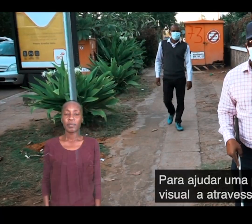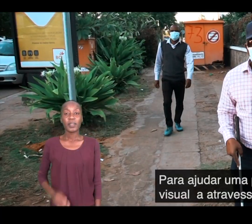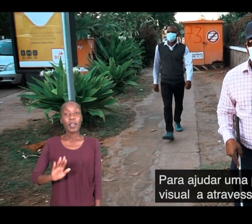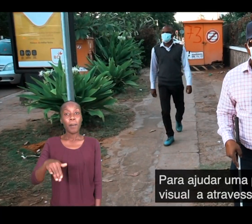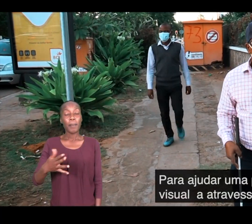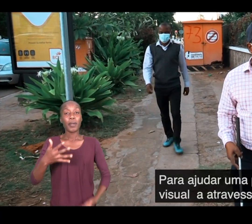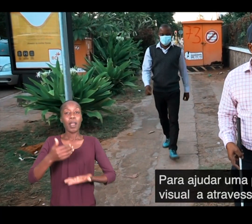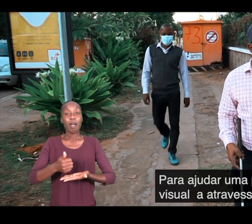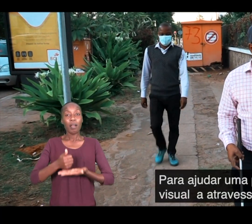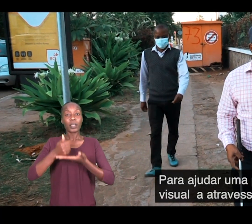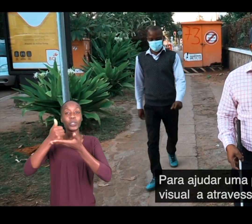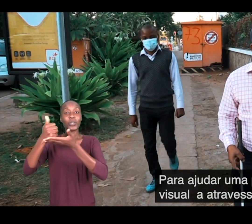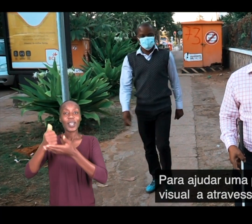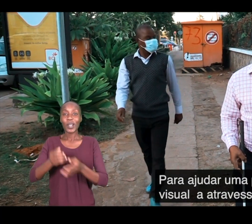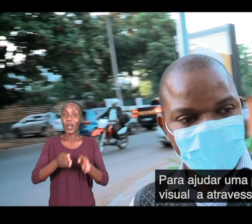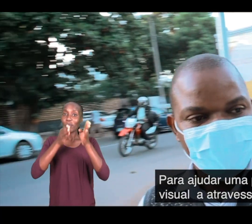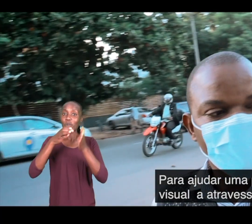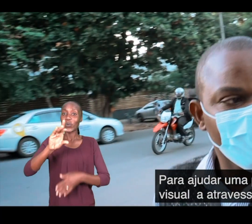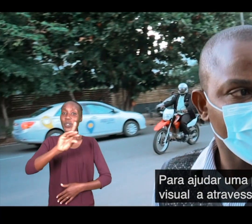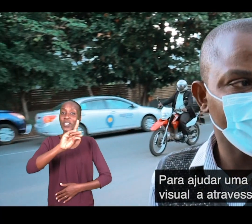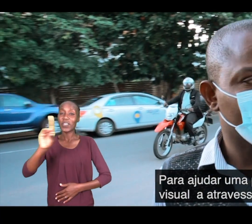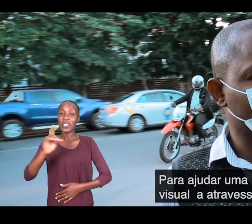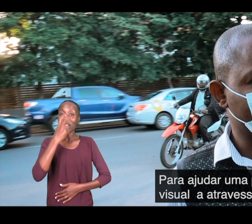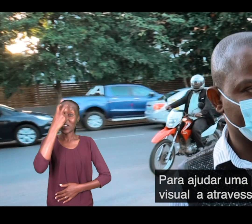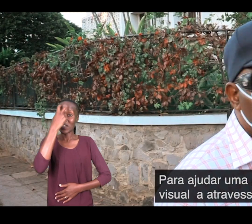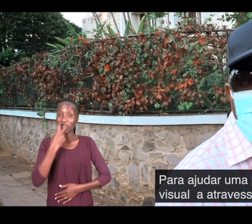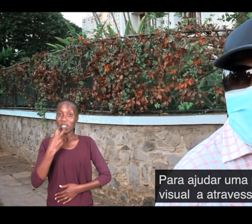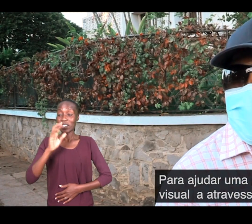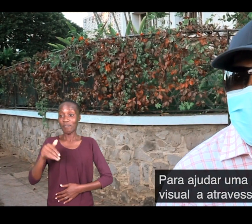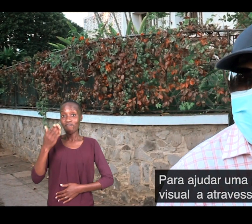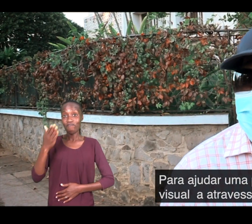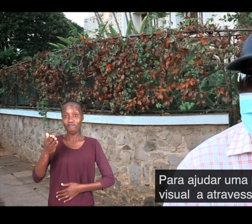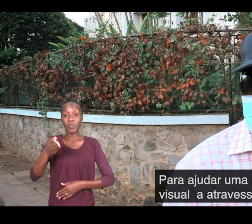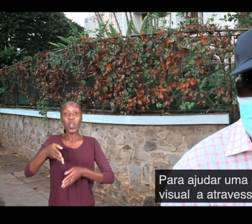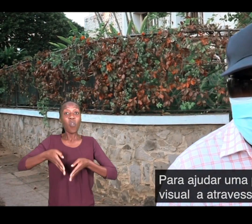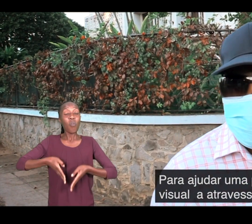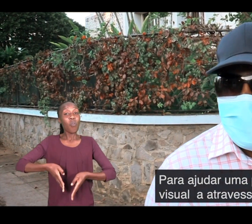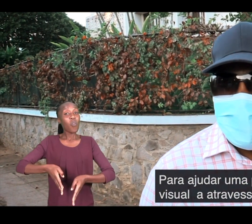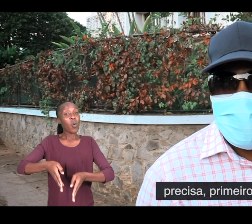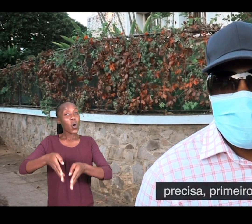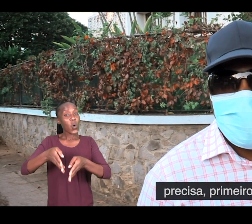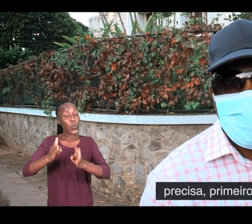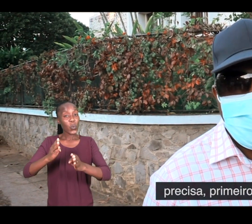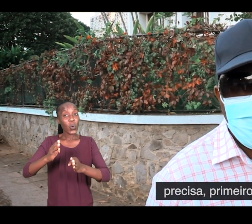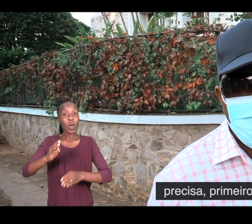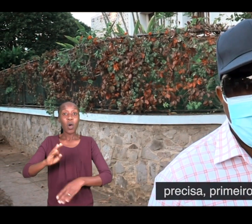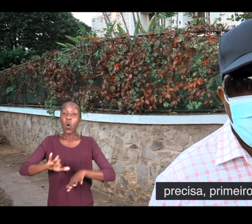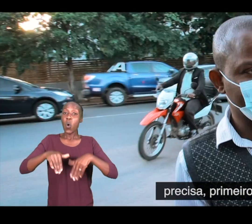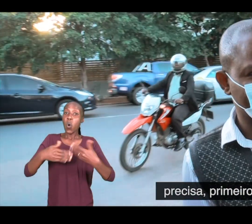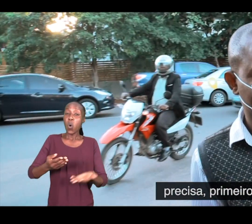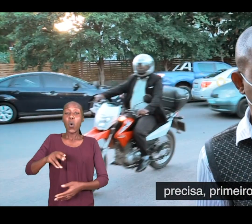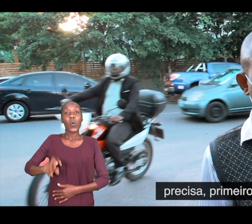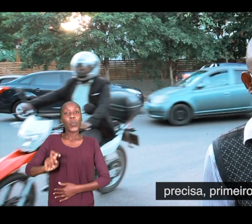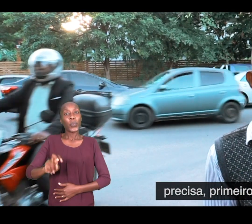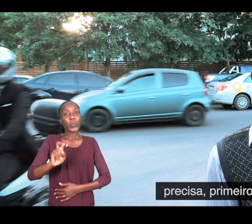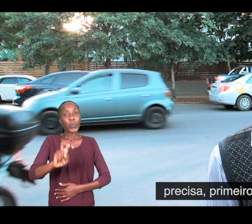Para ajudar uma pessoa com deficiência visual a atravessar a rua ou a caminhar, precisa primeiro